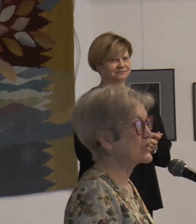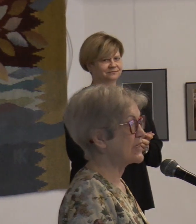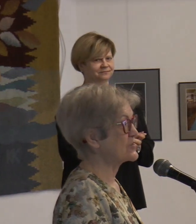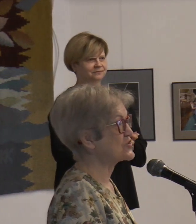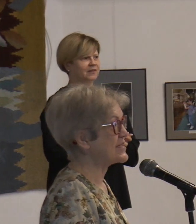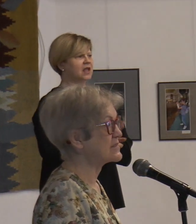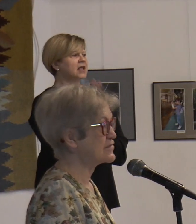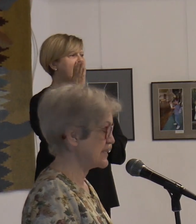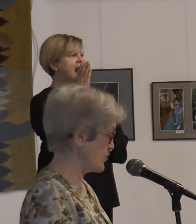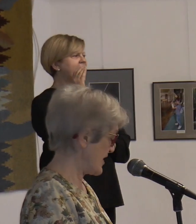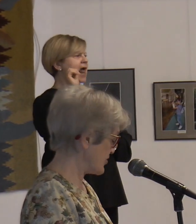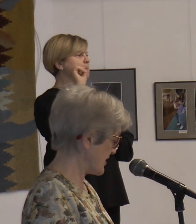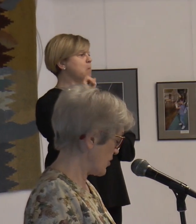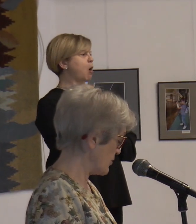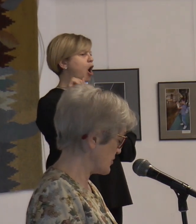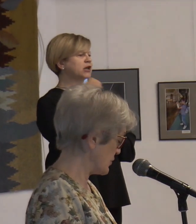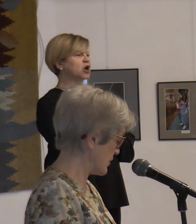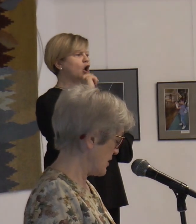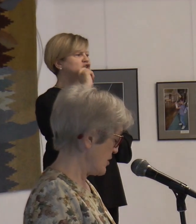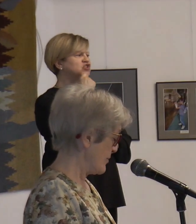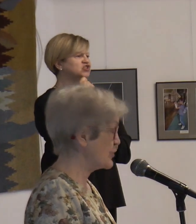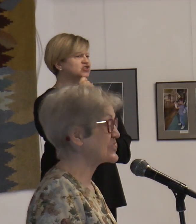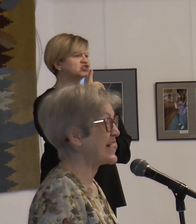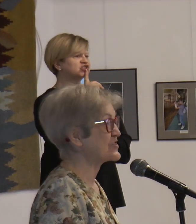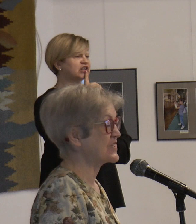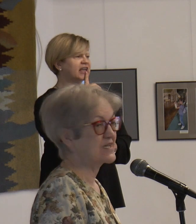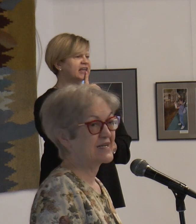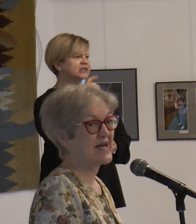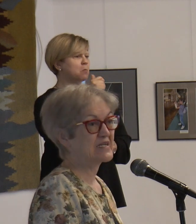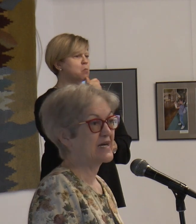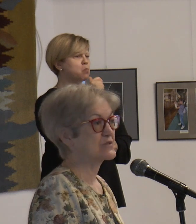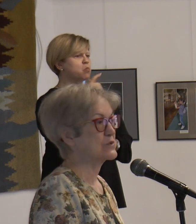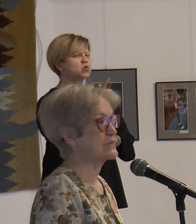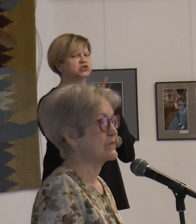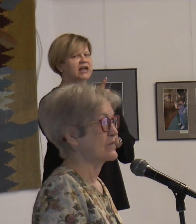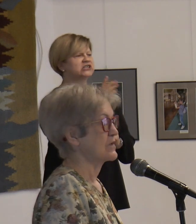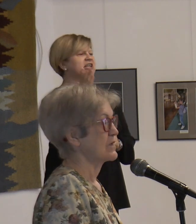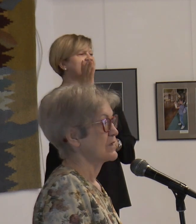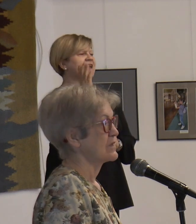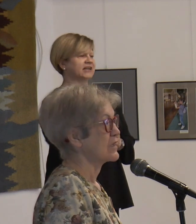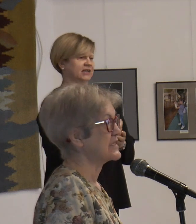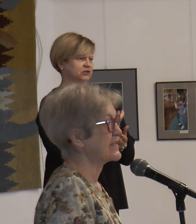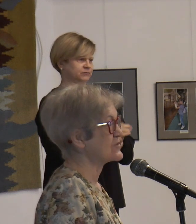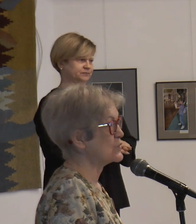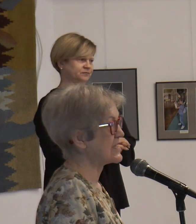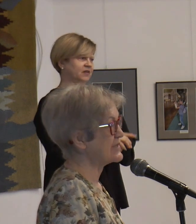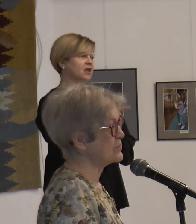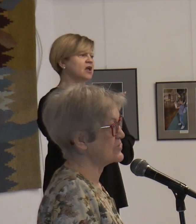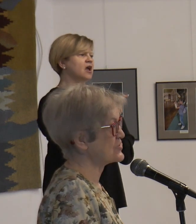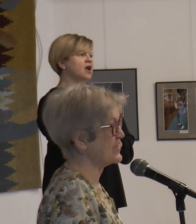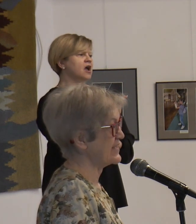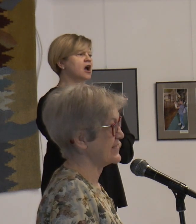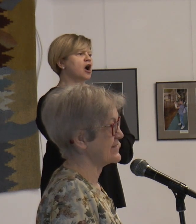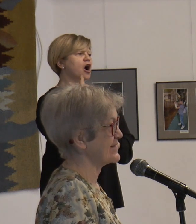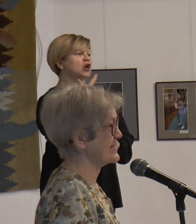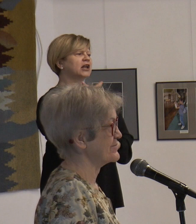Kemmer Marian Csend című versét hallottuk Puskásné Klárikától, akinek az orgánuma